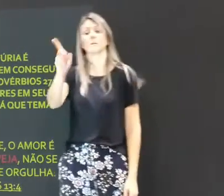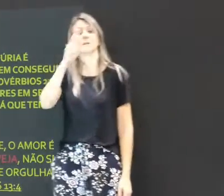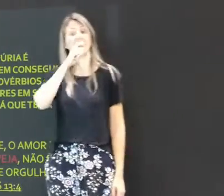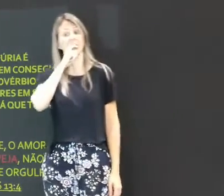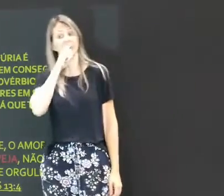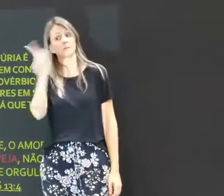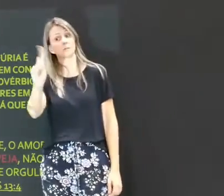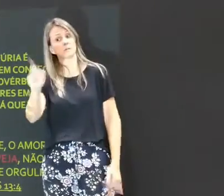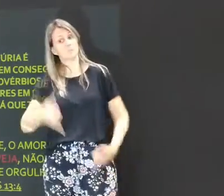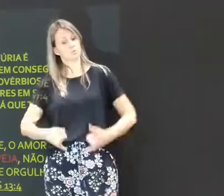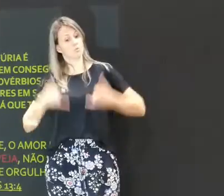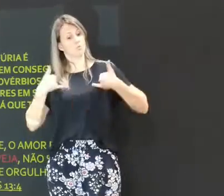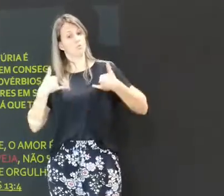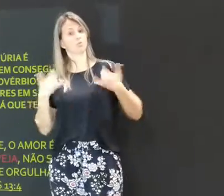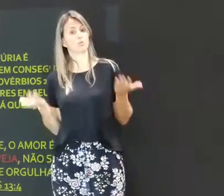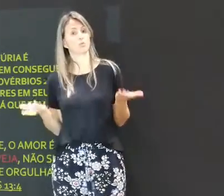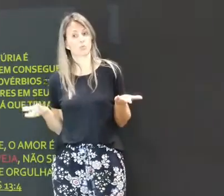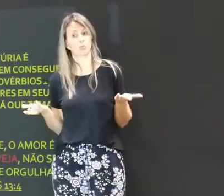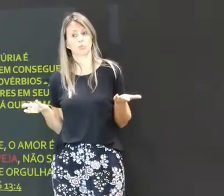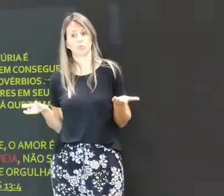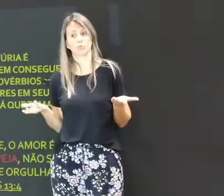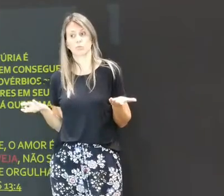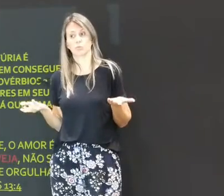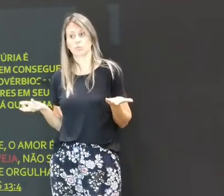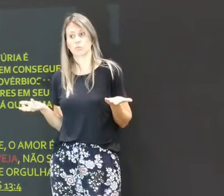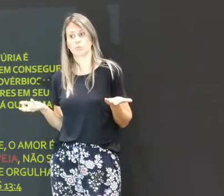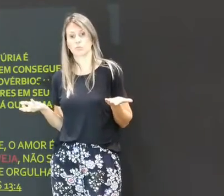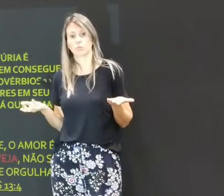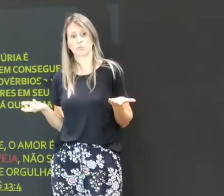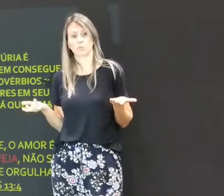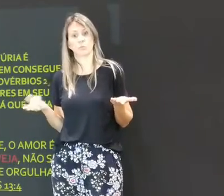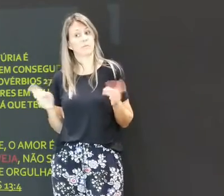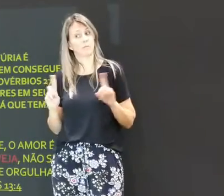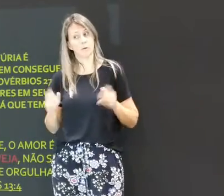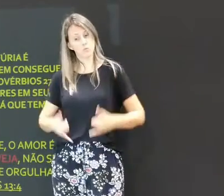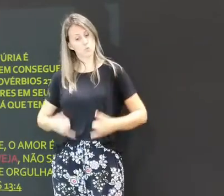tem inveja, não tem orgulho, ele não se vangloria.